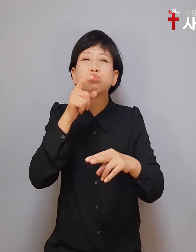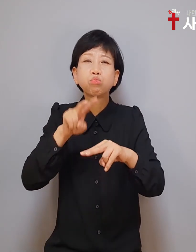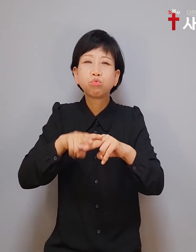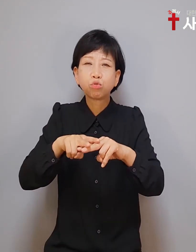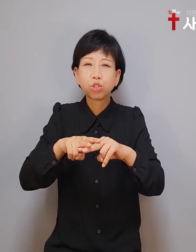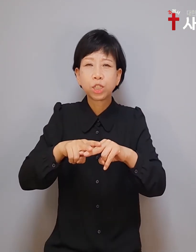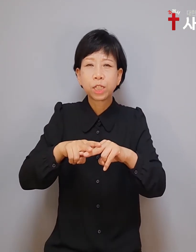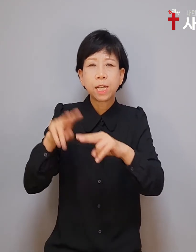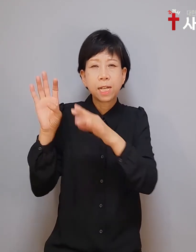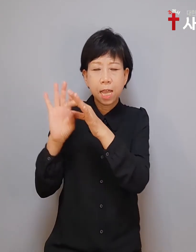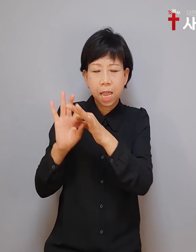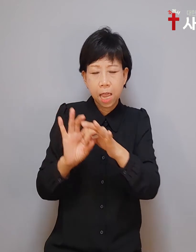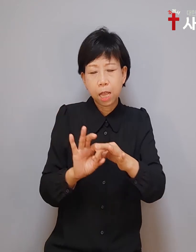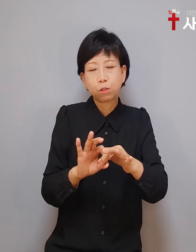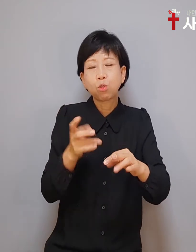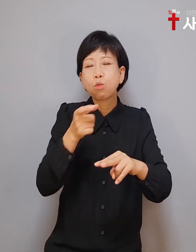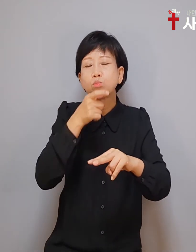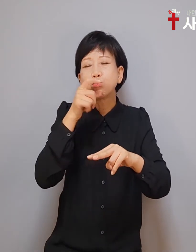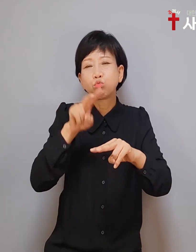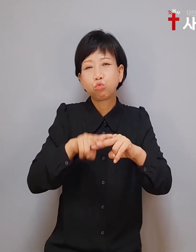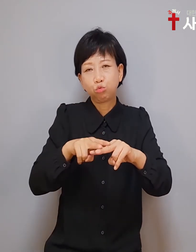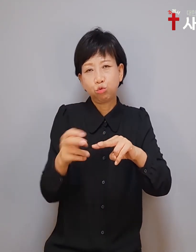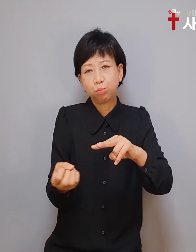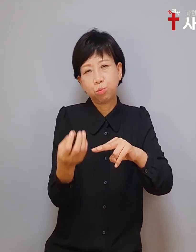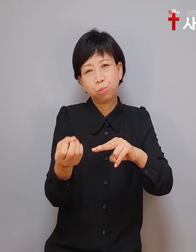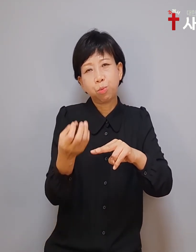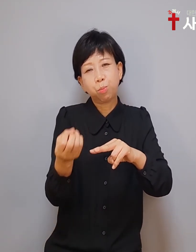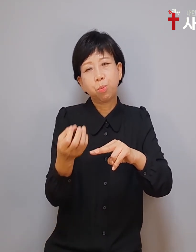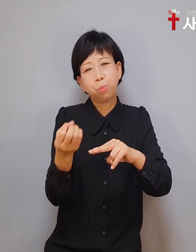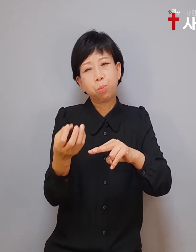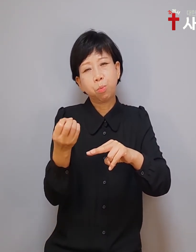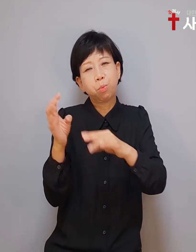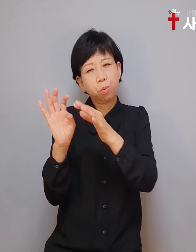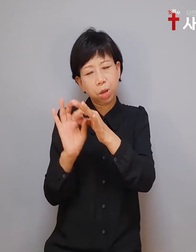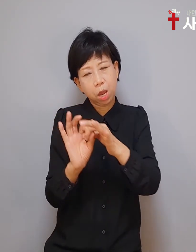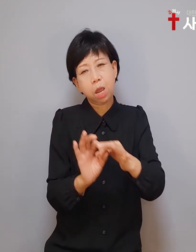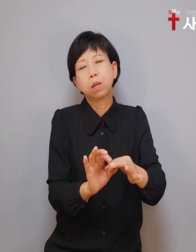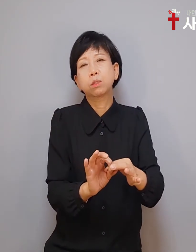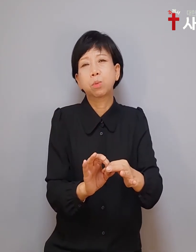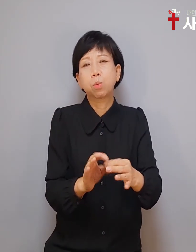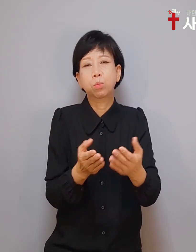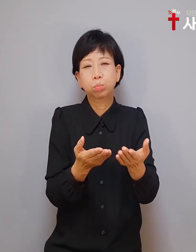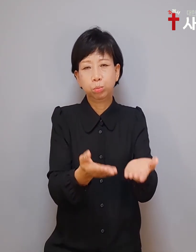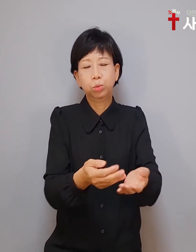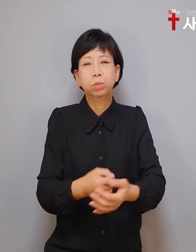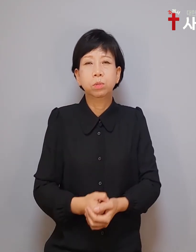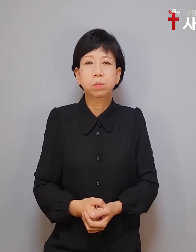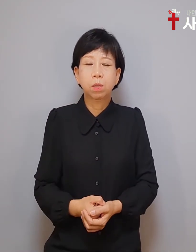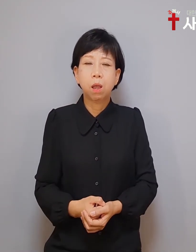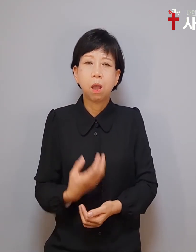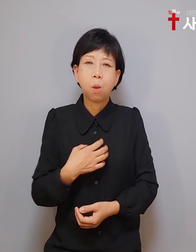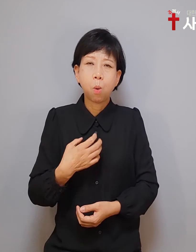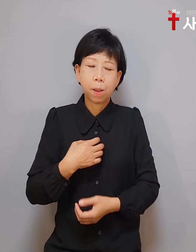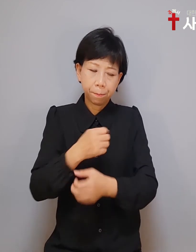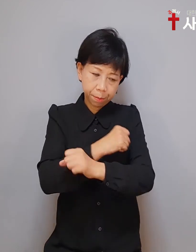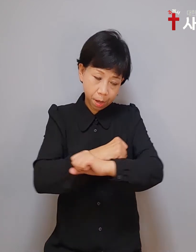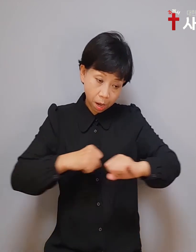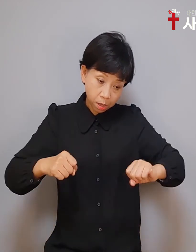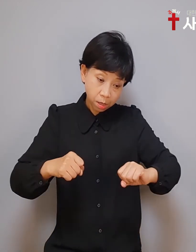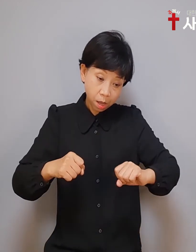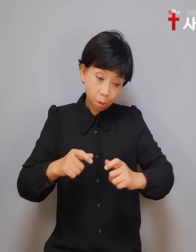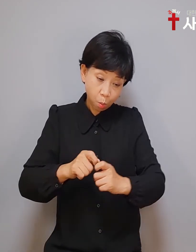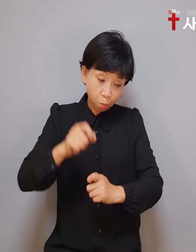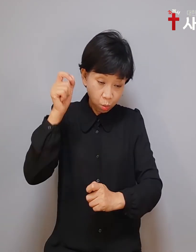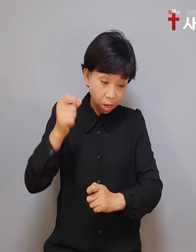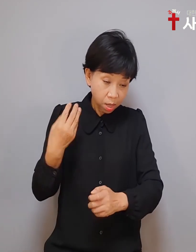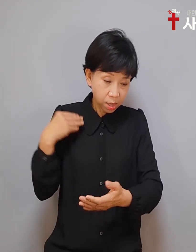샘 같을 것이라. 12절도 내게서 날 자들이 오래 황폐된 곳들을 다시 세울 것이며, 할렐루야,